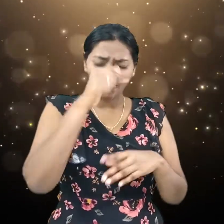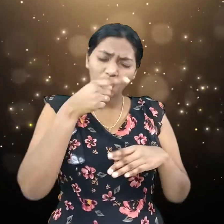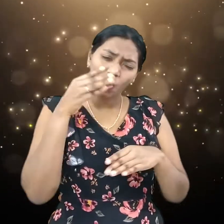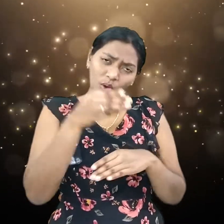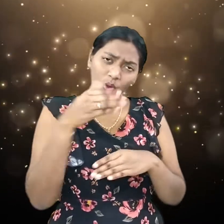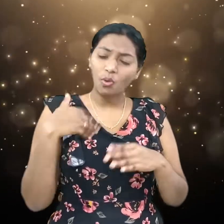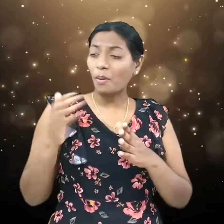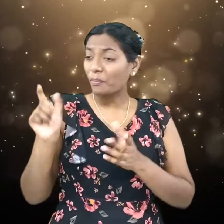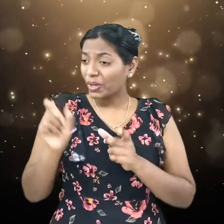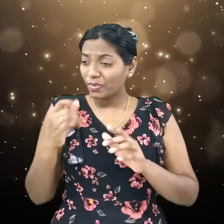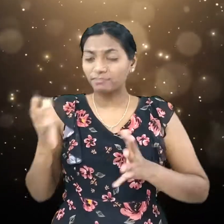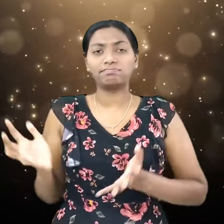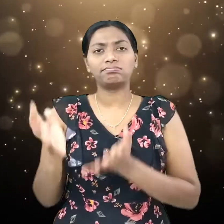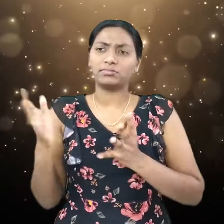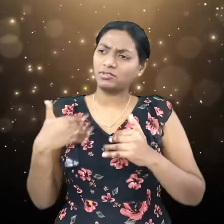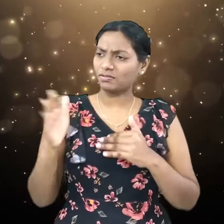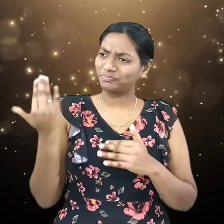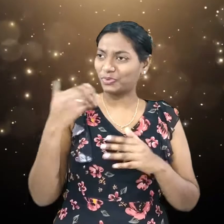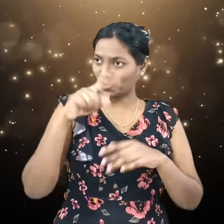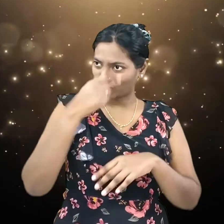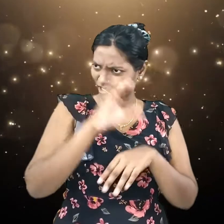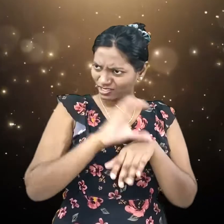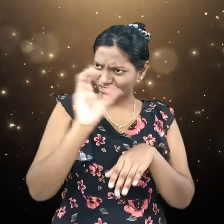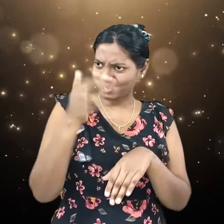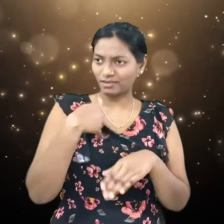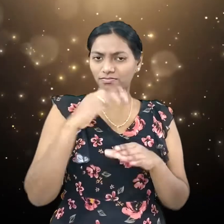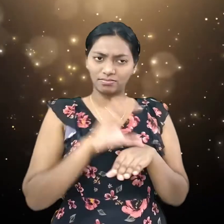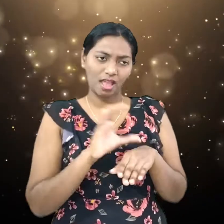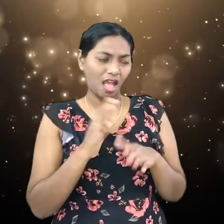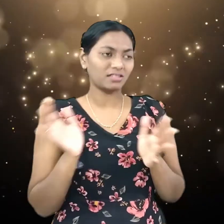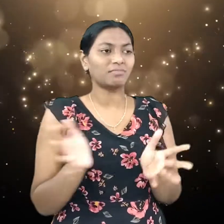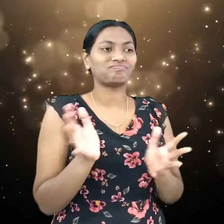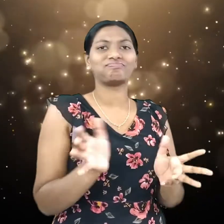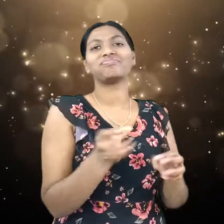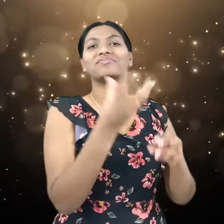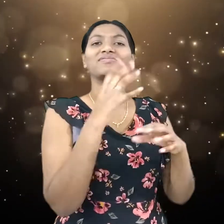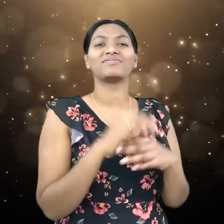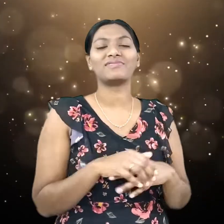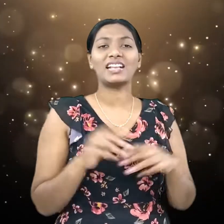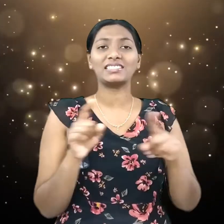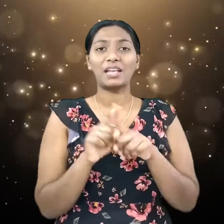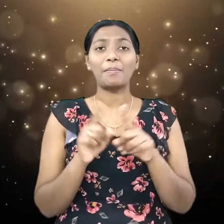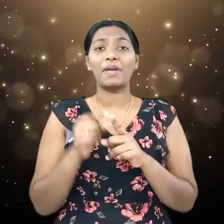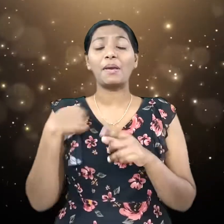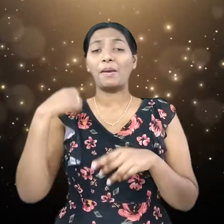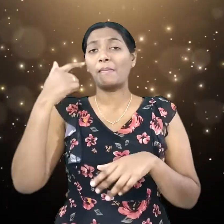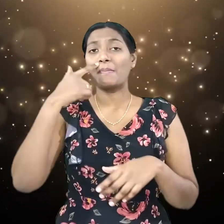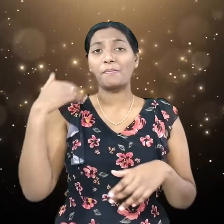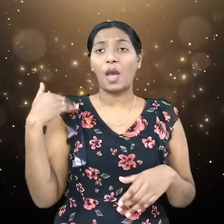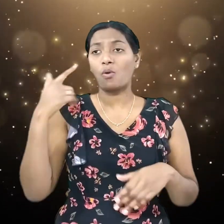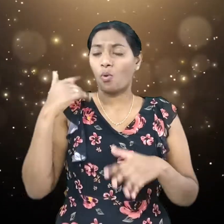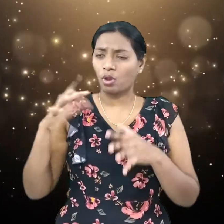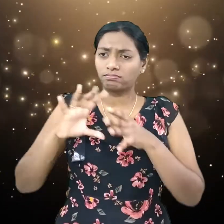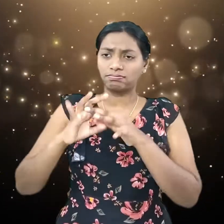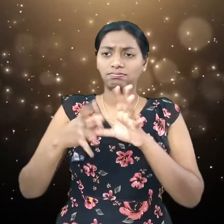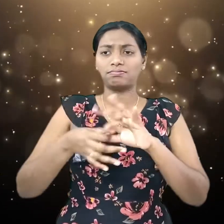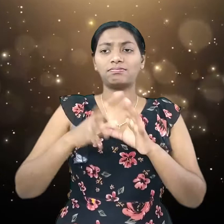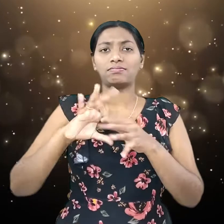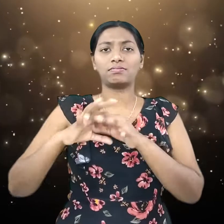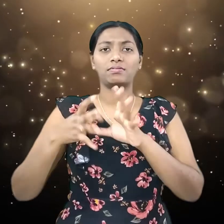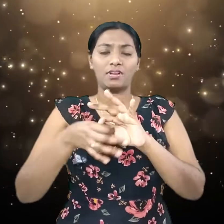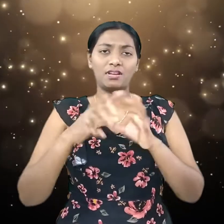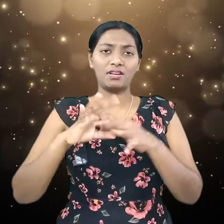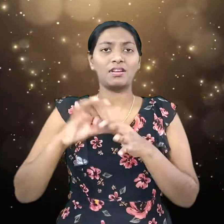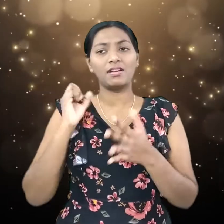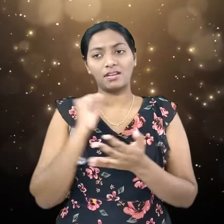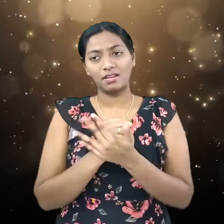133:1-3 कहता है, देखो यह क्या ही भला और मनोहर बात है कि भाई लोग आपस में मिले रहे,